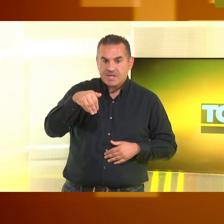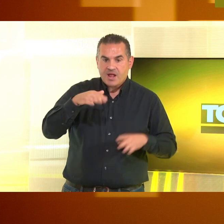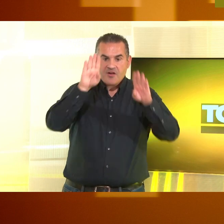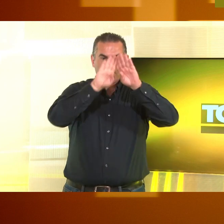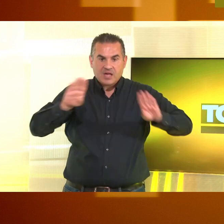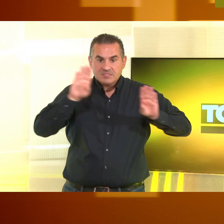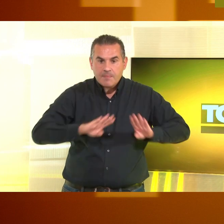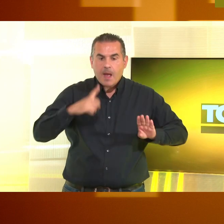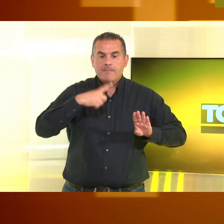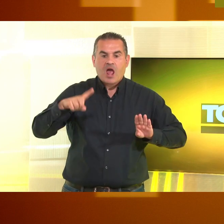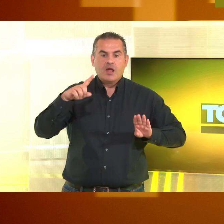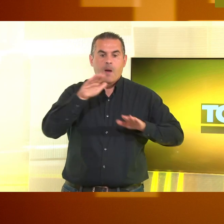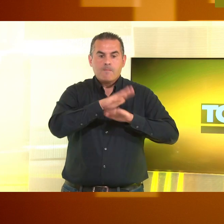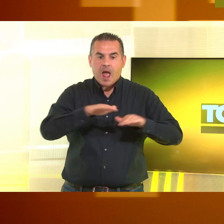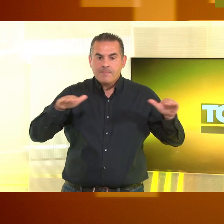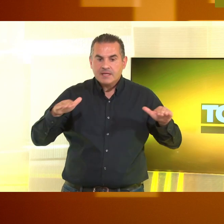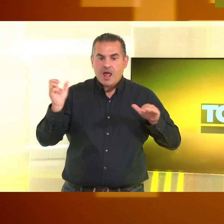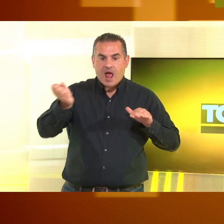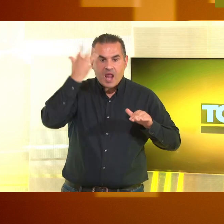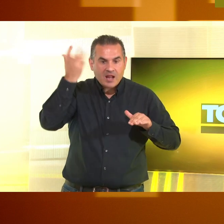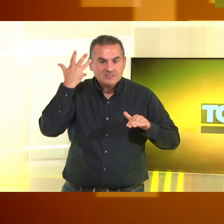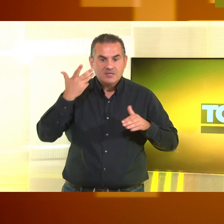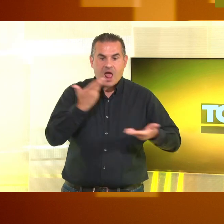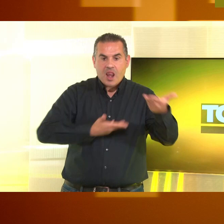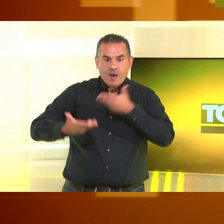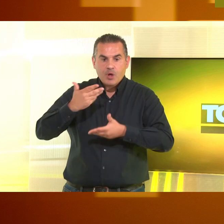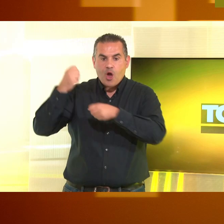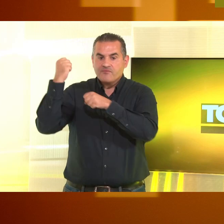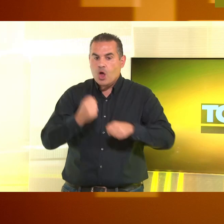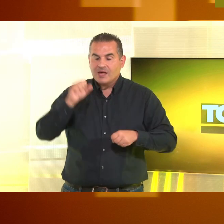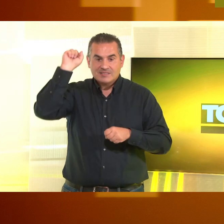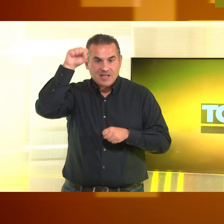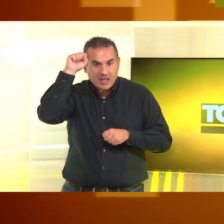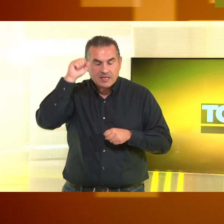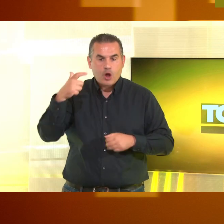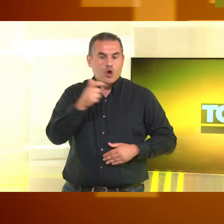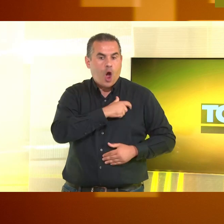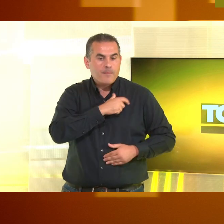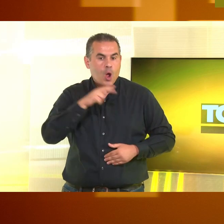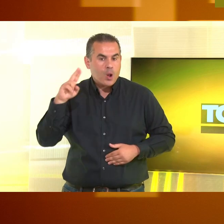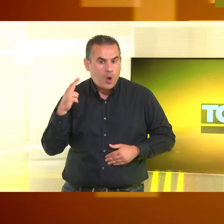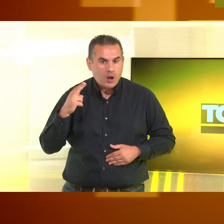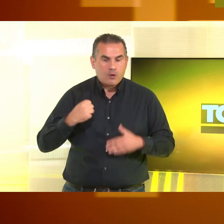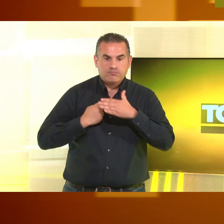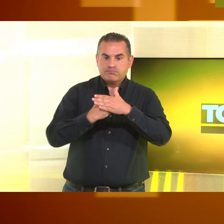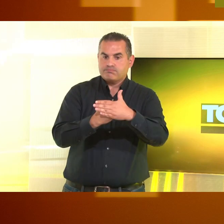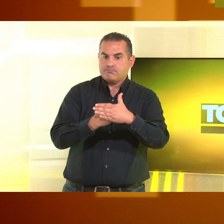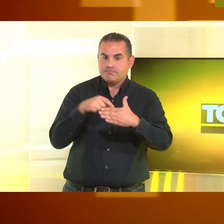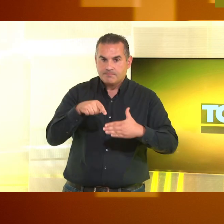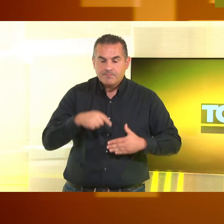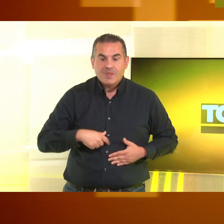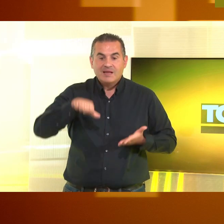Foglie, che ogni sera ospita gli spettacoli per i ragazzi e le loro famiglie. La mattina spazio ai laboratori per ragazzi, a quelli